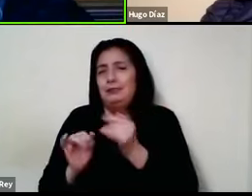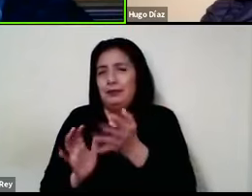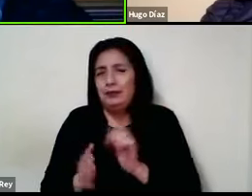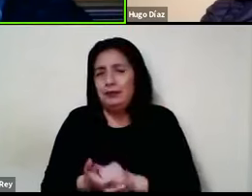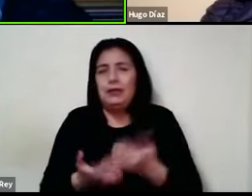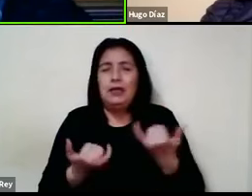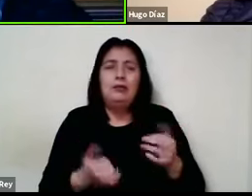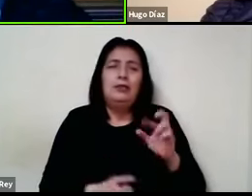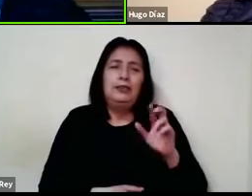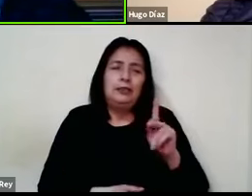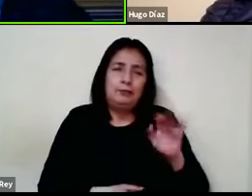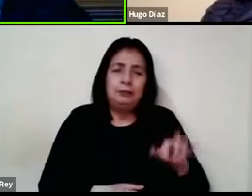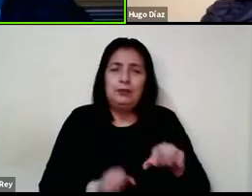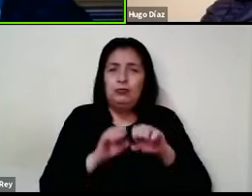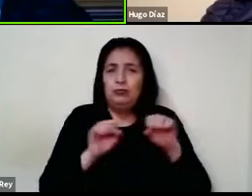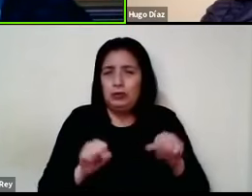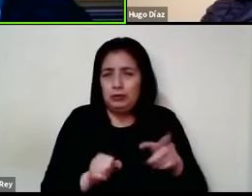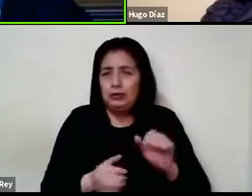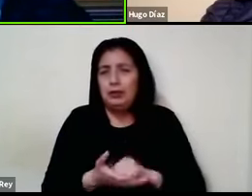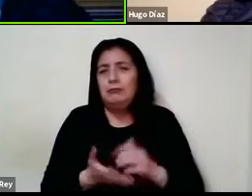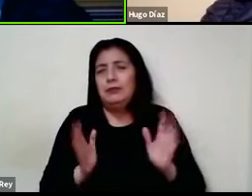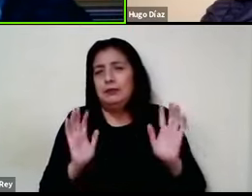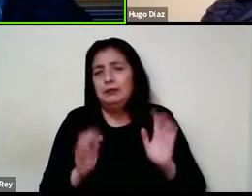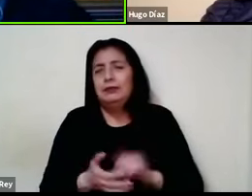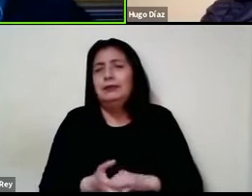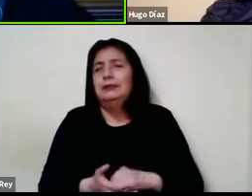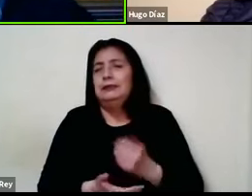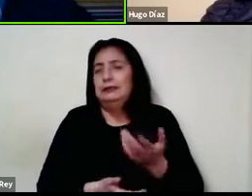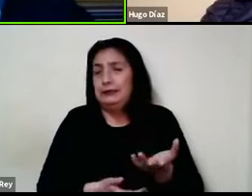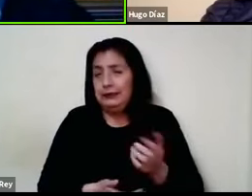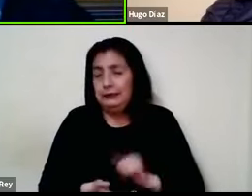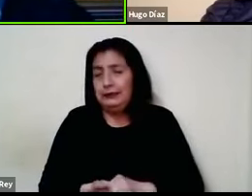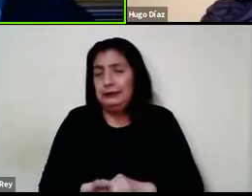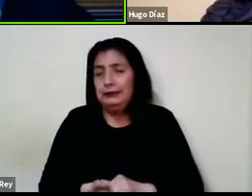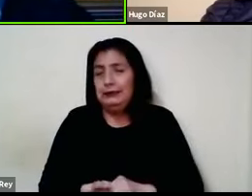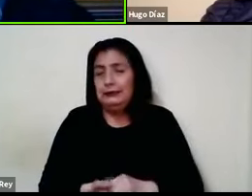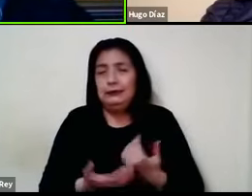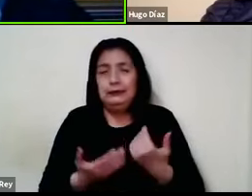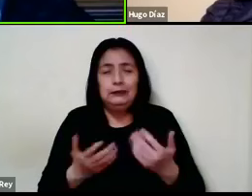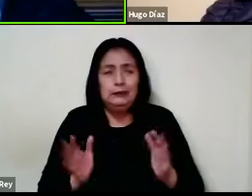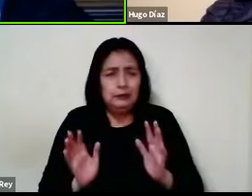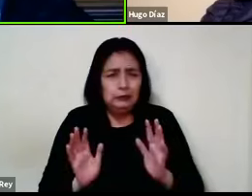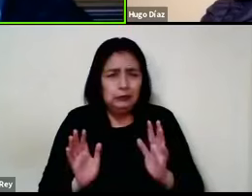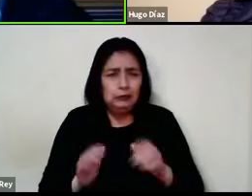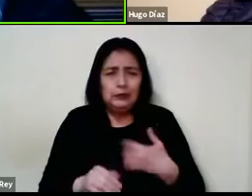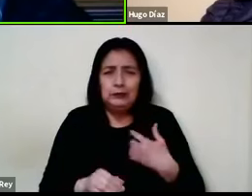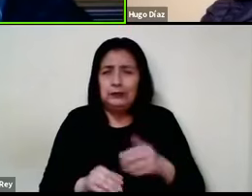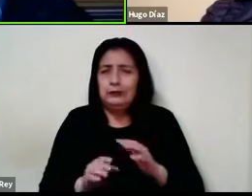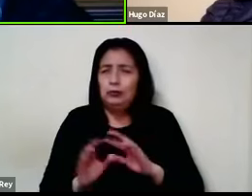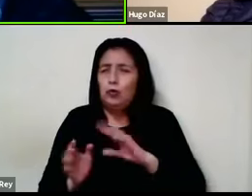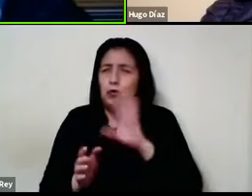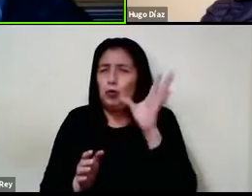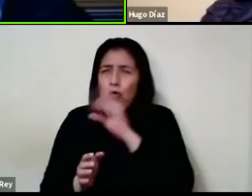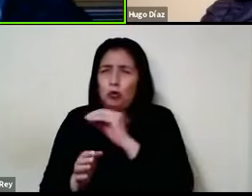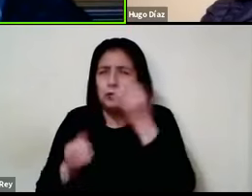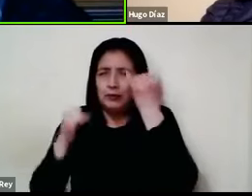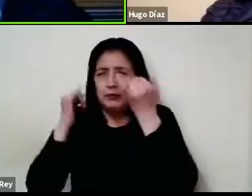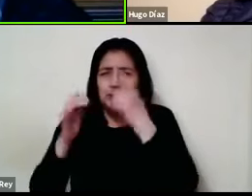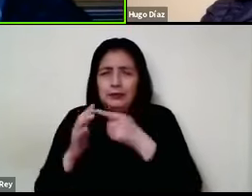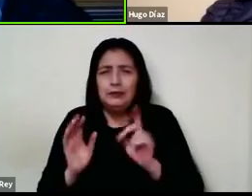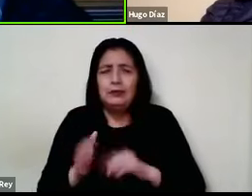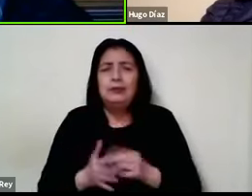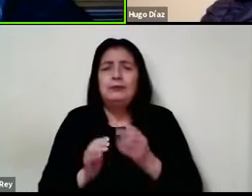Ahora Kipi, su sistema, prácticamente se está terminando todos los pilotos que estoy haciendo, se está haciendo